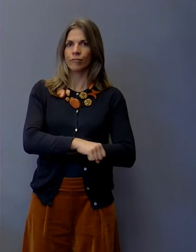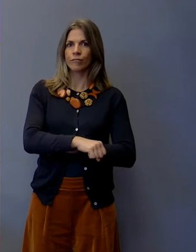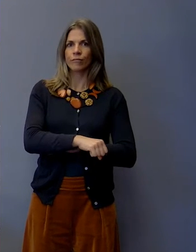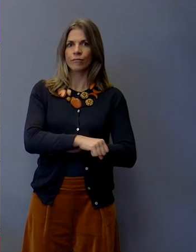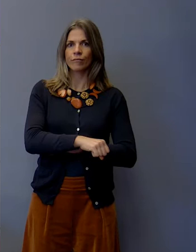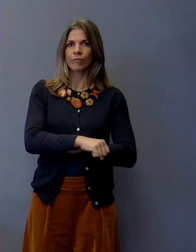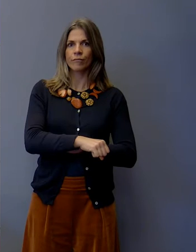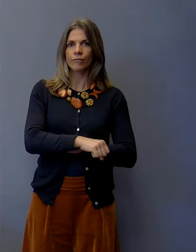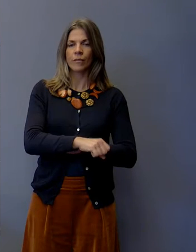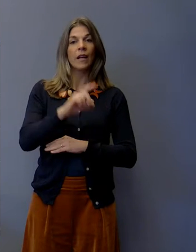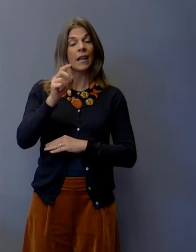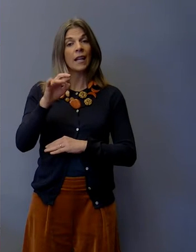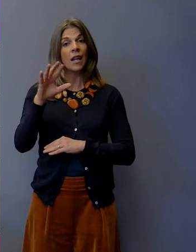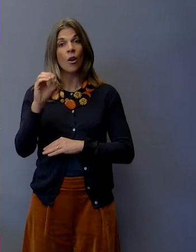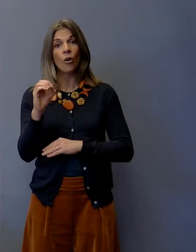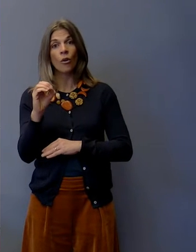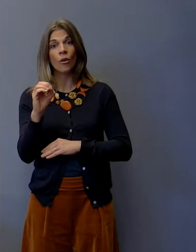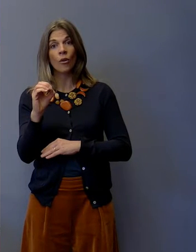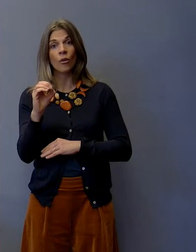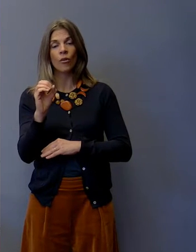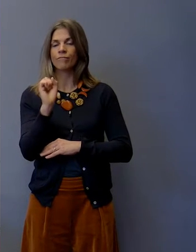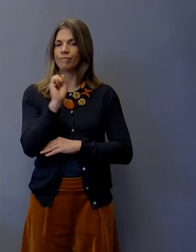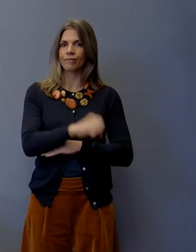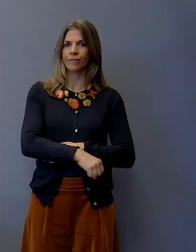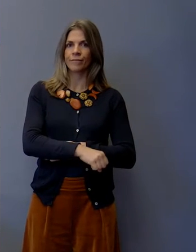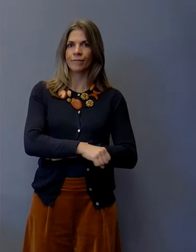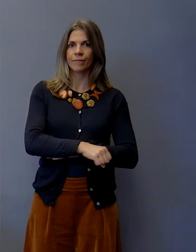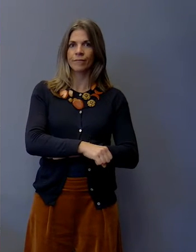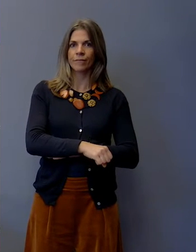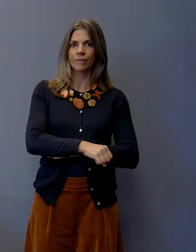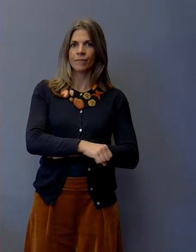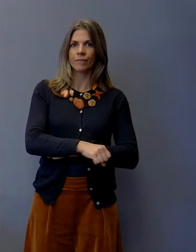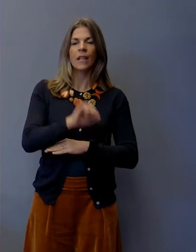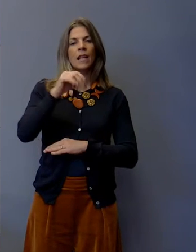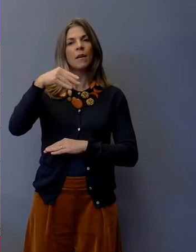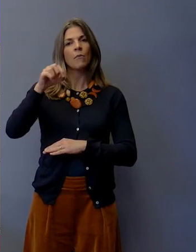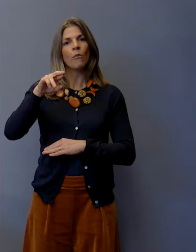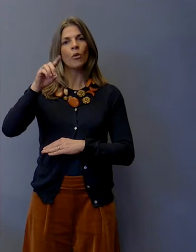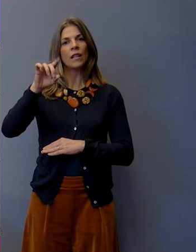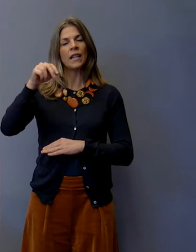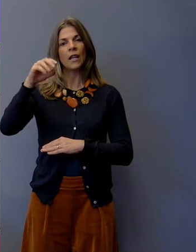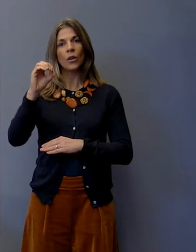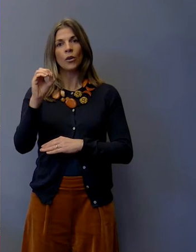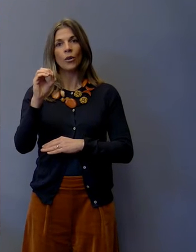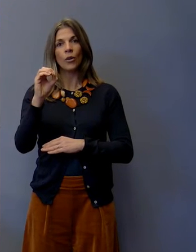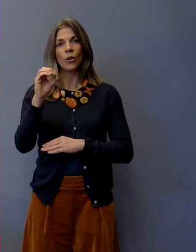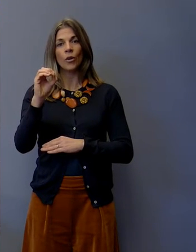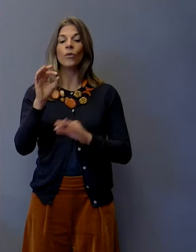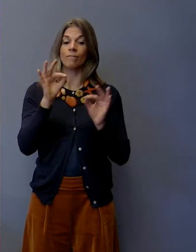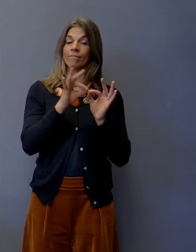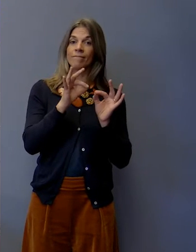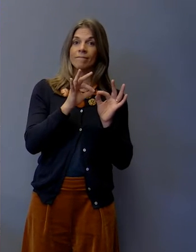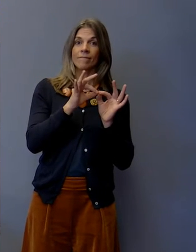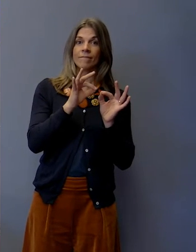consigliere grillo contrario consigliere immordino favorevole